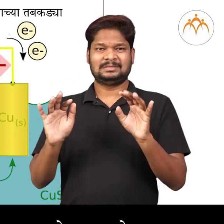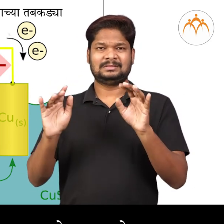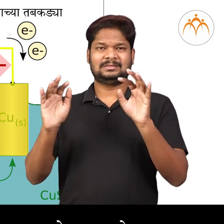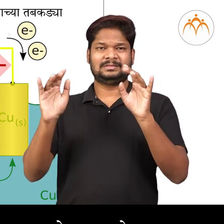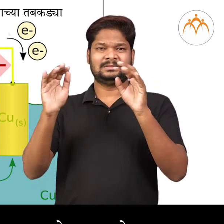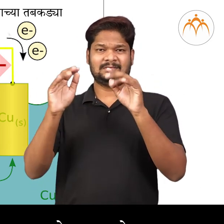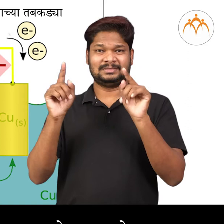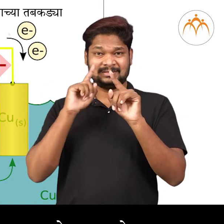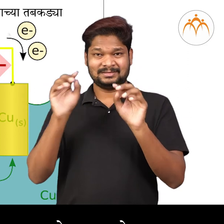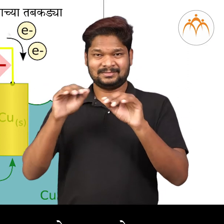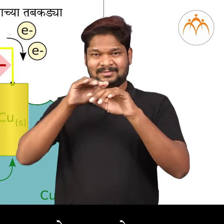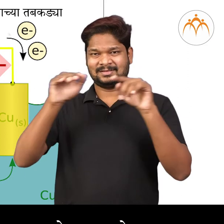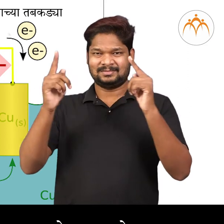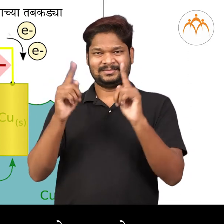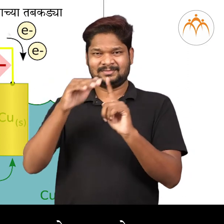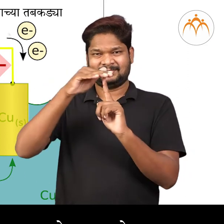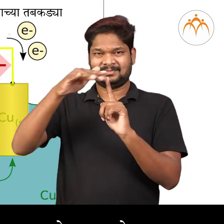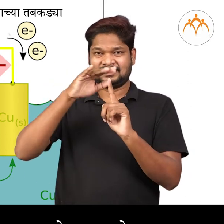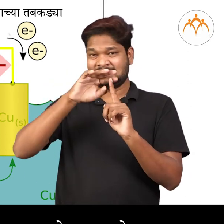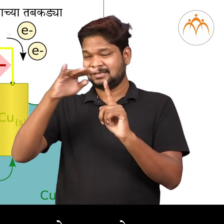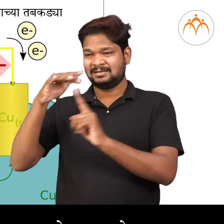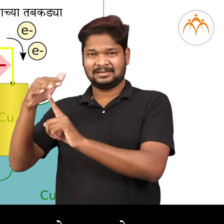तत्व क्रंच पुरुष